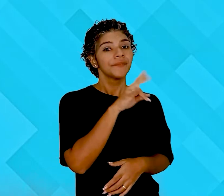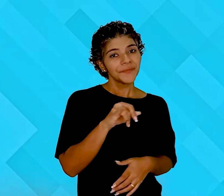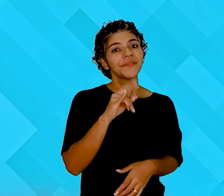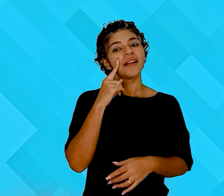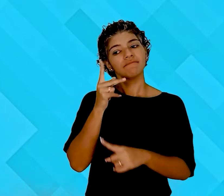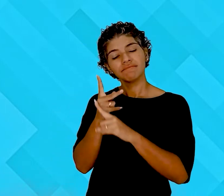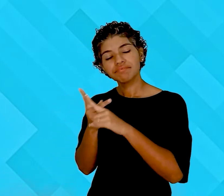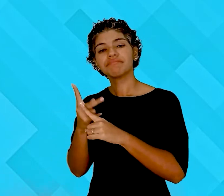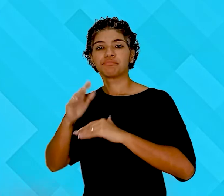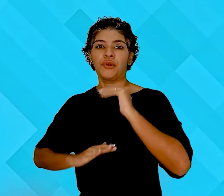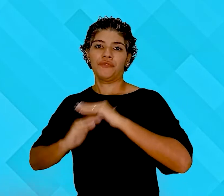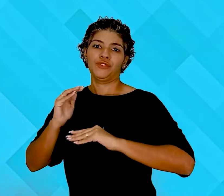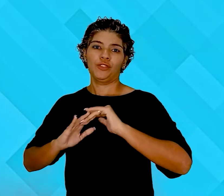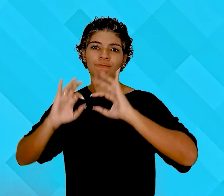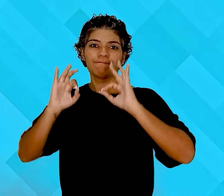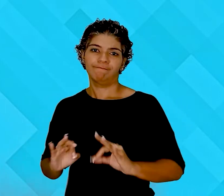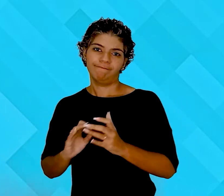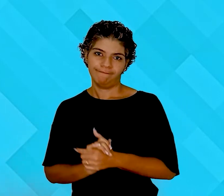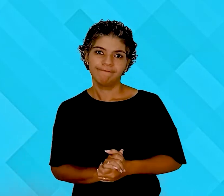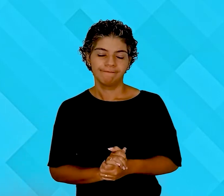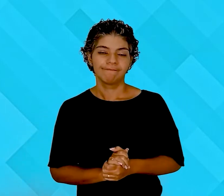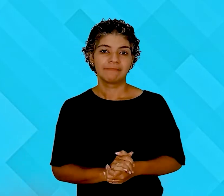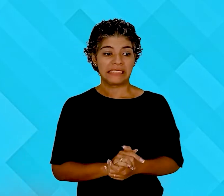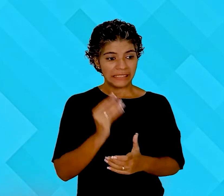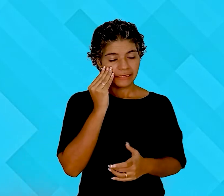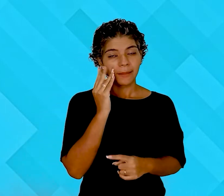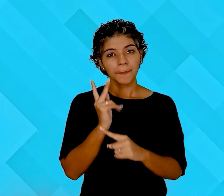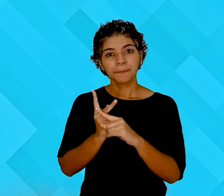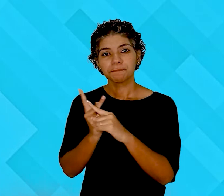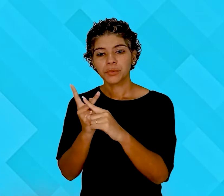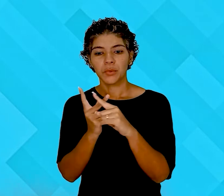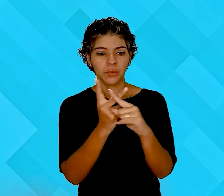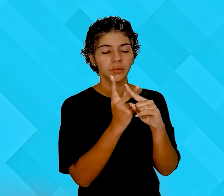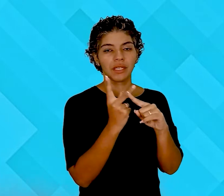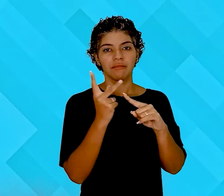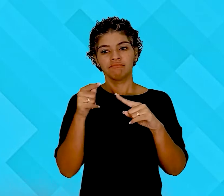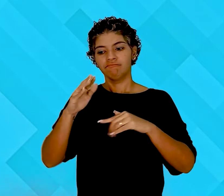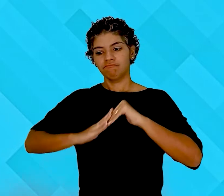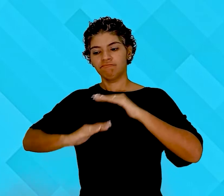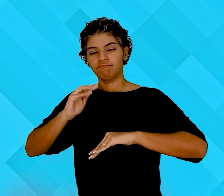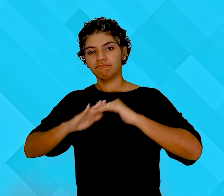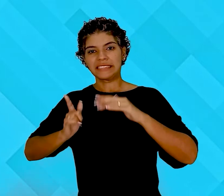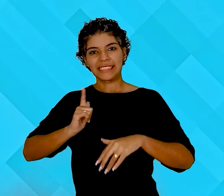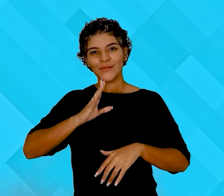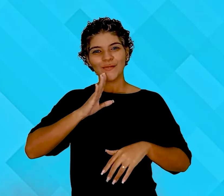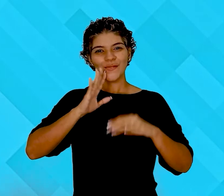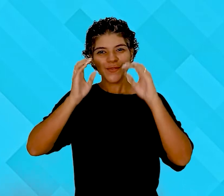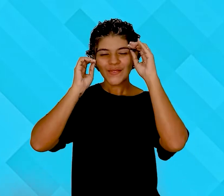com profissionais que encarem essa comunicação de uma forma humanizada, que encarem essa comunicação